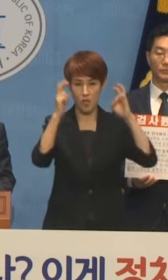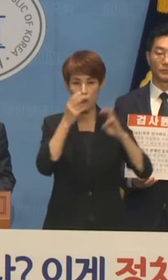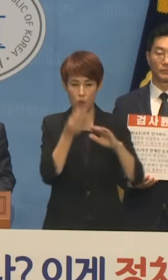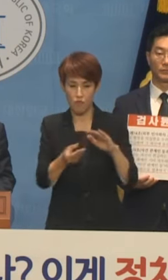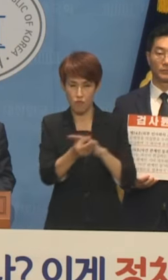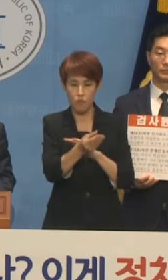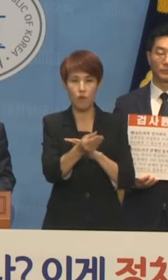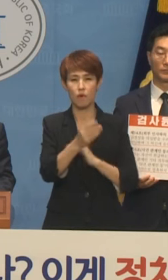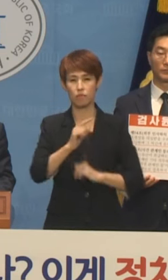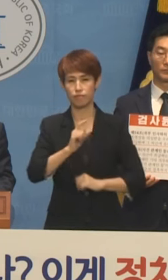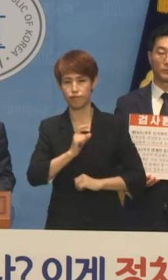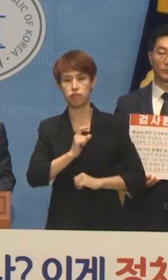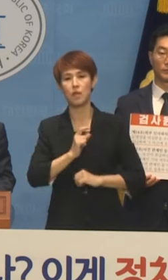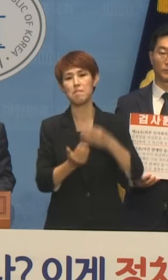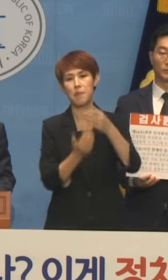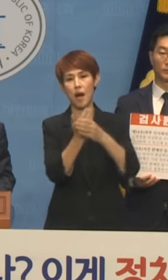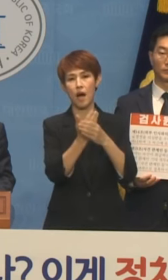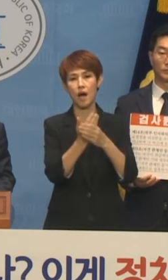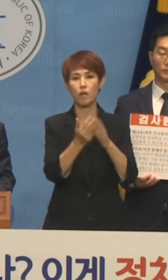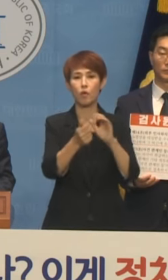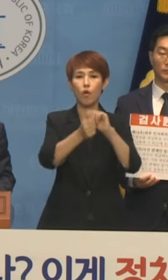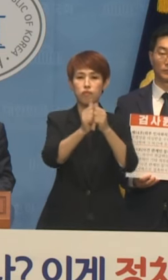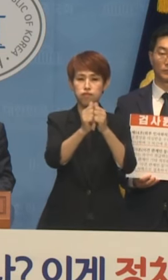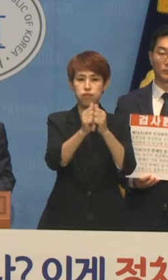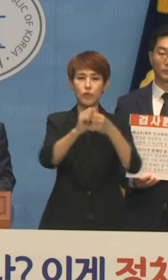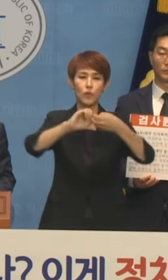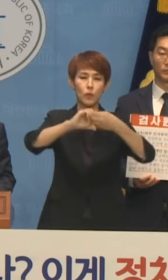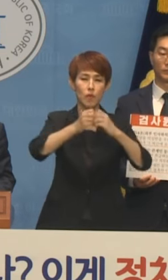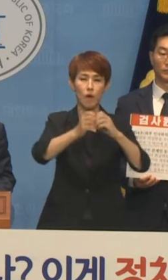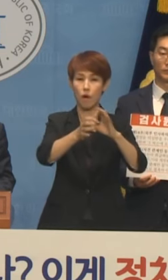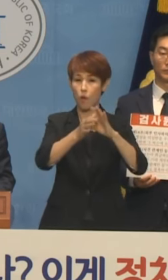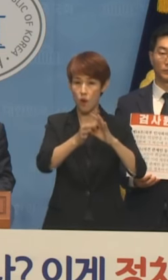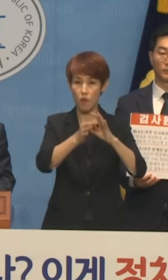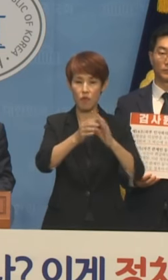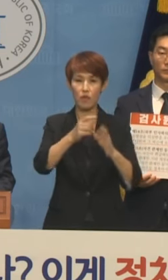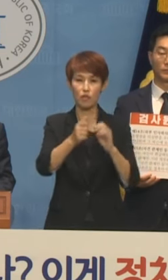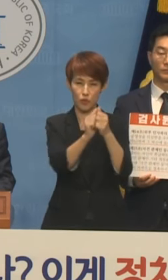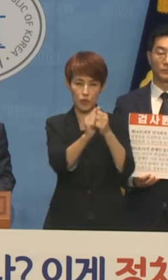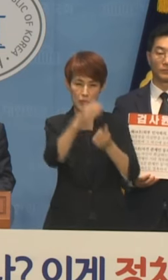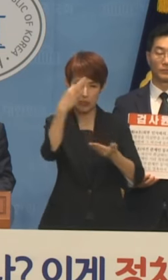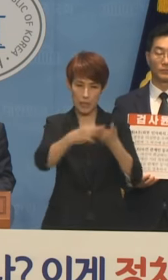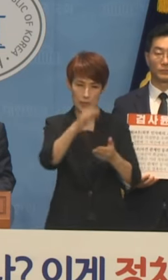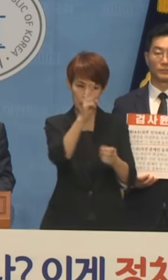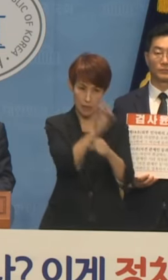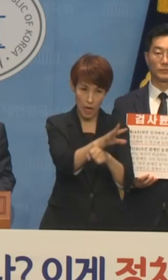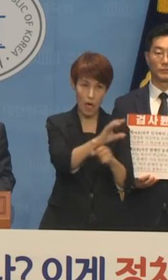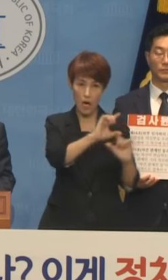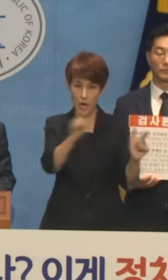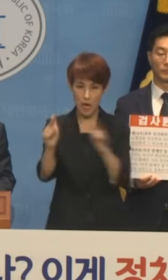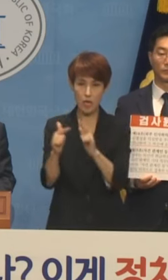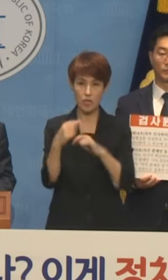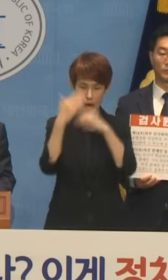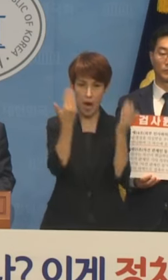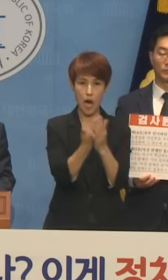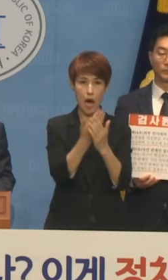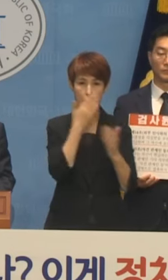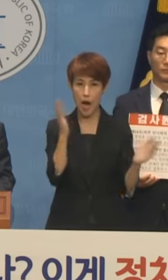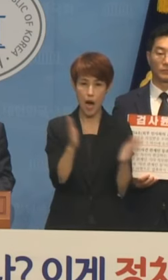의혹 사건, 도이치 파이낸스 주식 저가 매수 의혹 사건을 모두